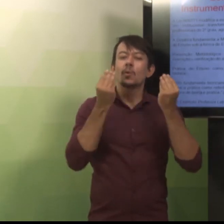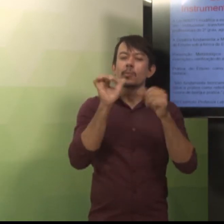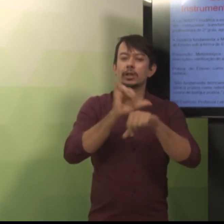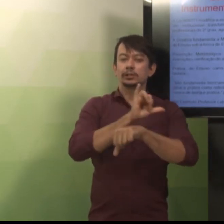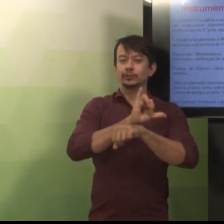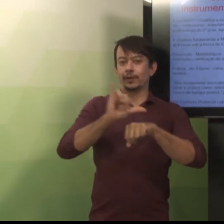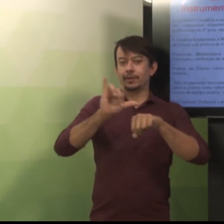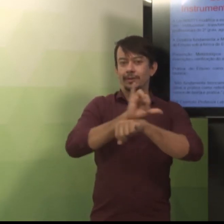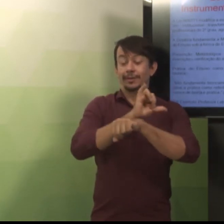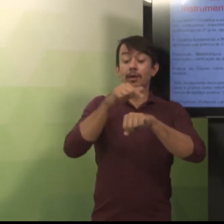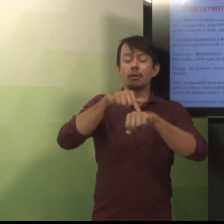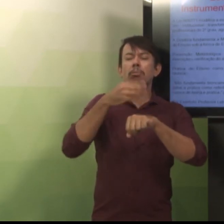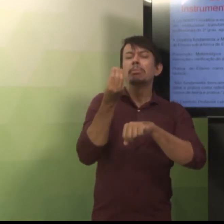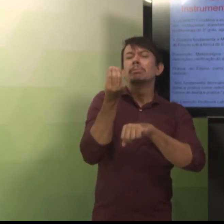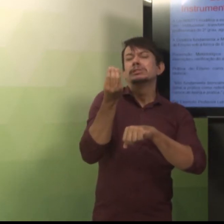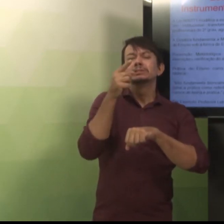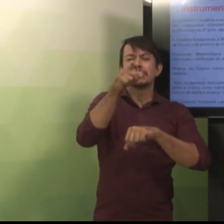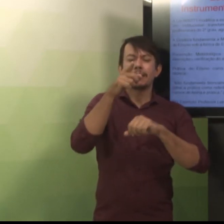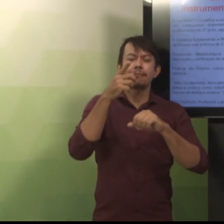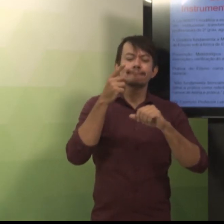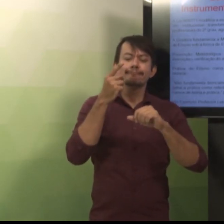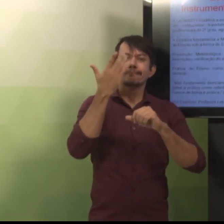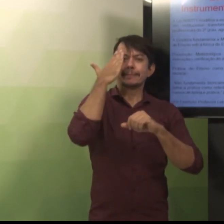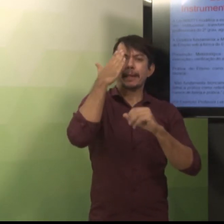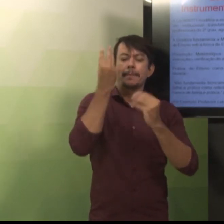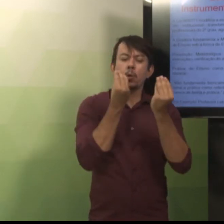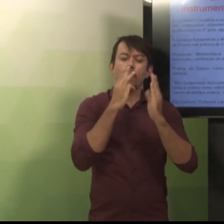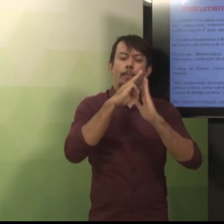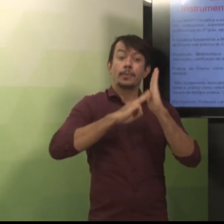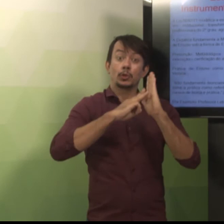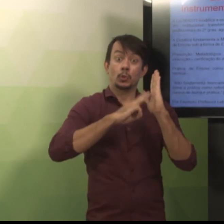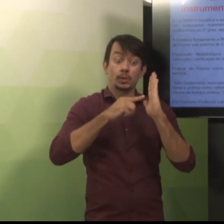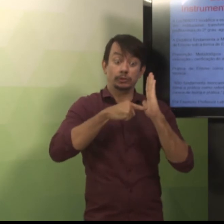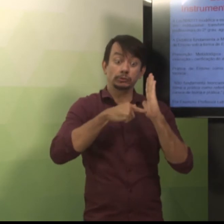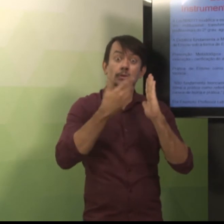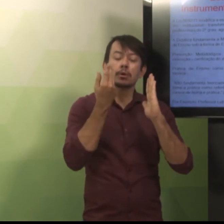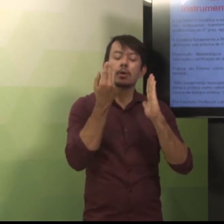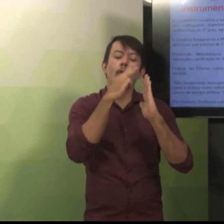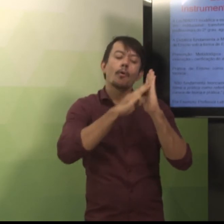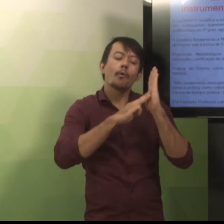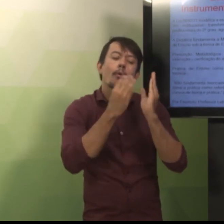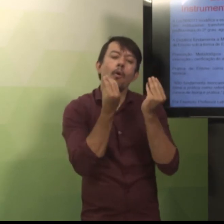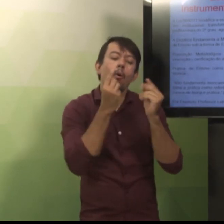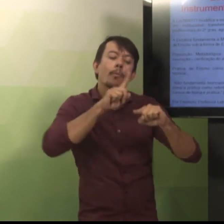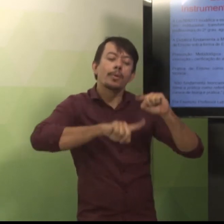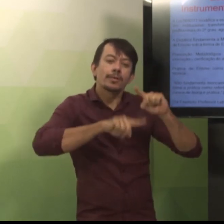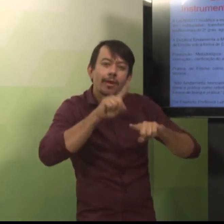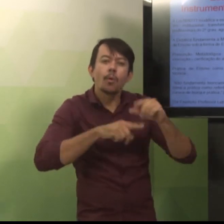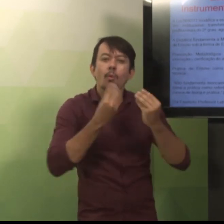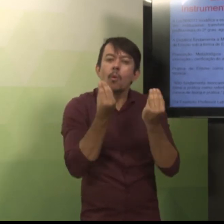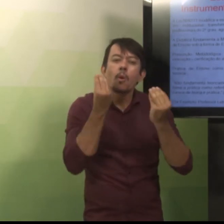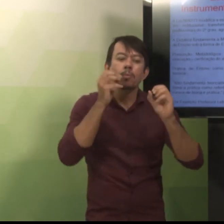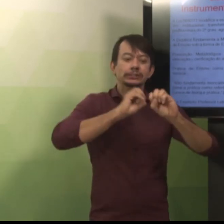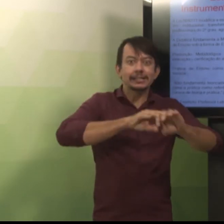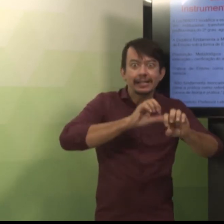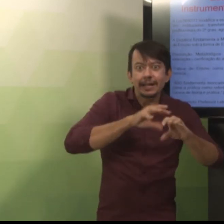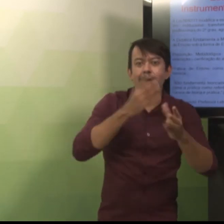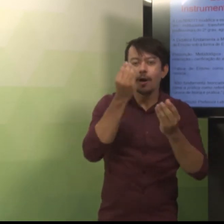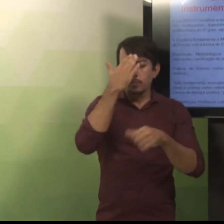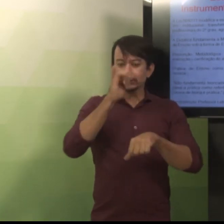instrumentalização. O que seria? As estratégias, a metodologia, os materiais para o ensino. Quais